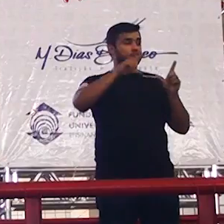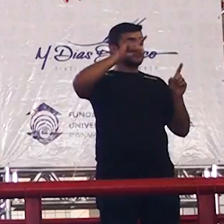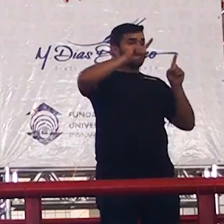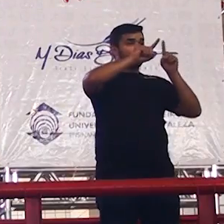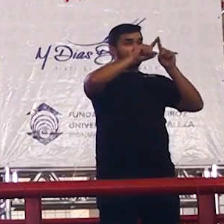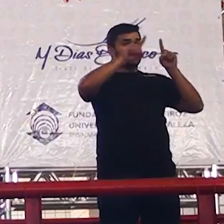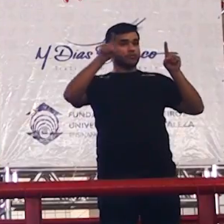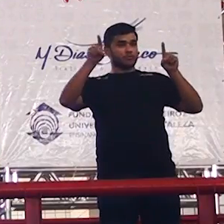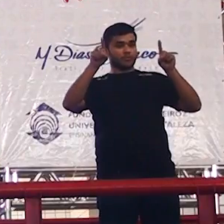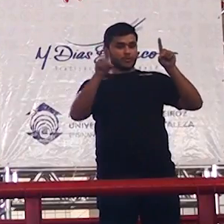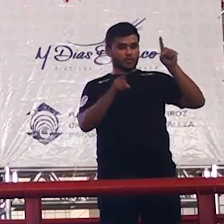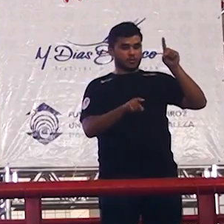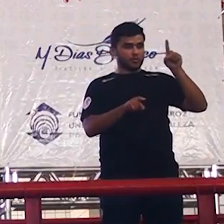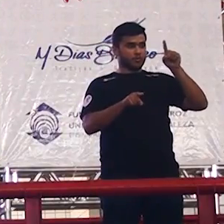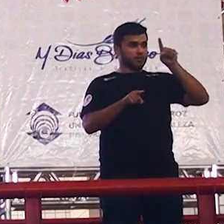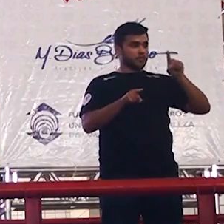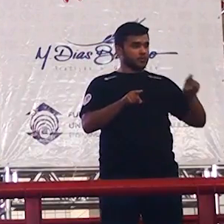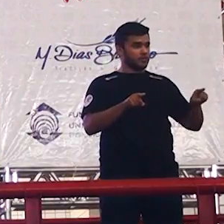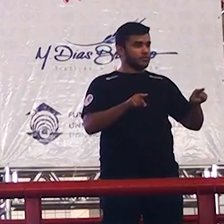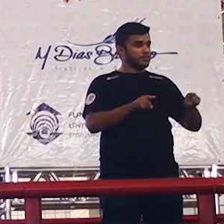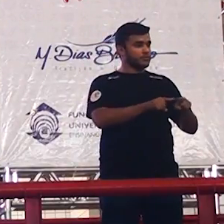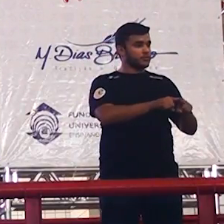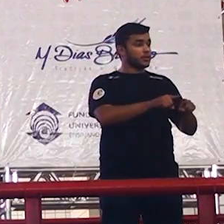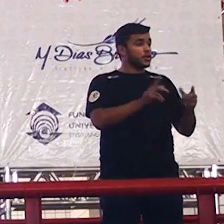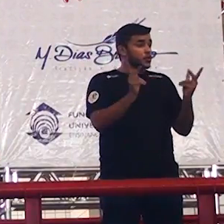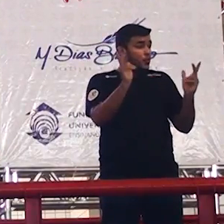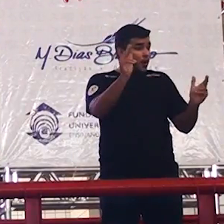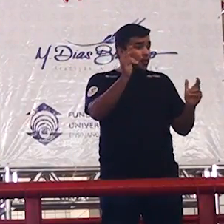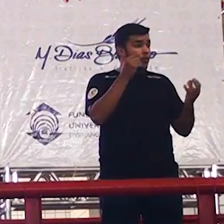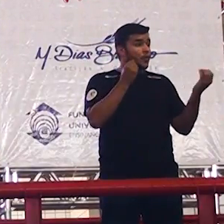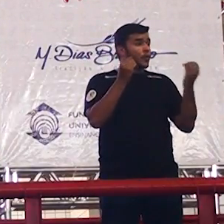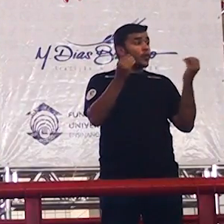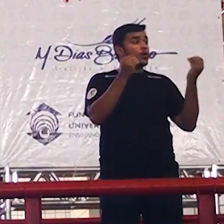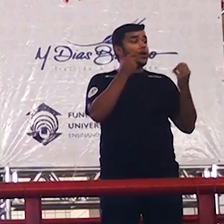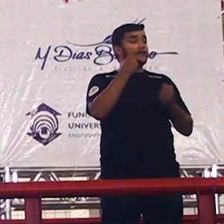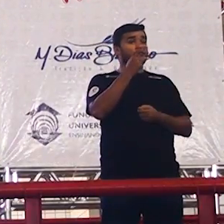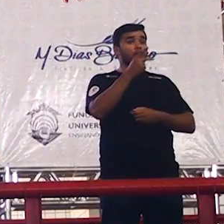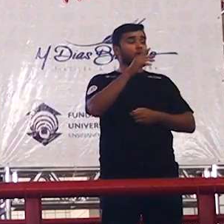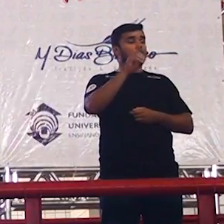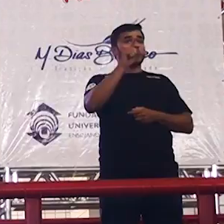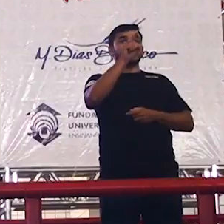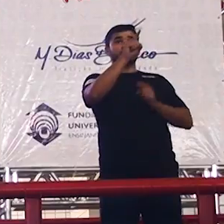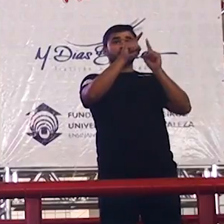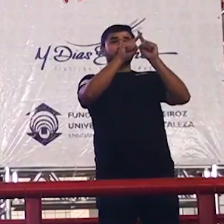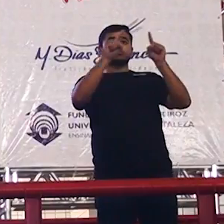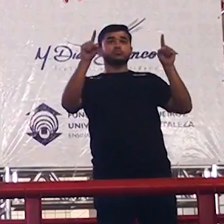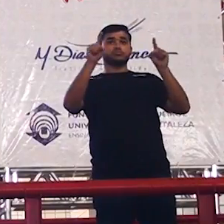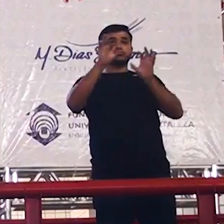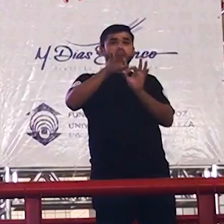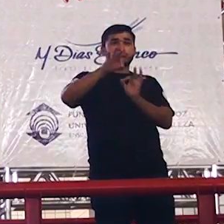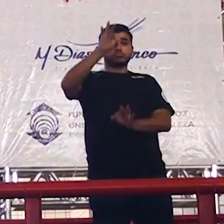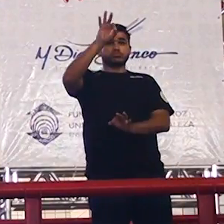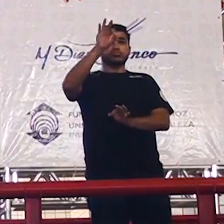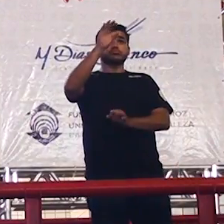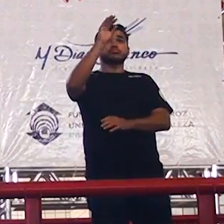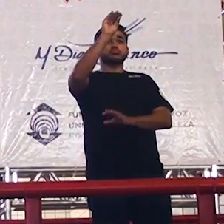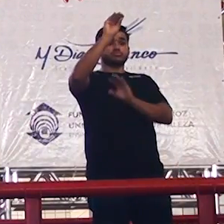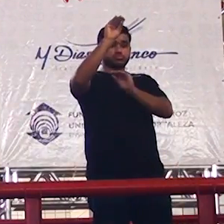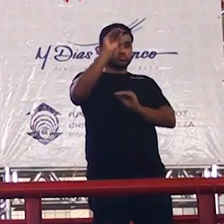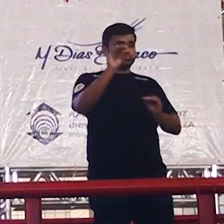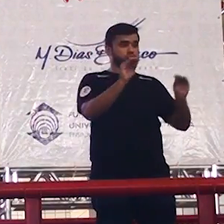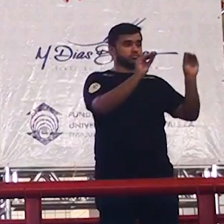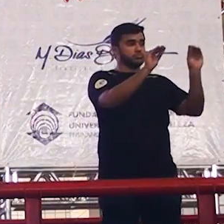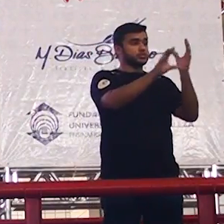retângulo. Base vezes altura. Professor, mas por quê? Que a área do